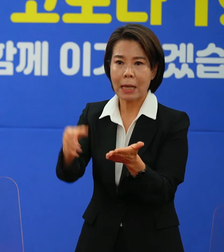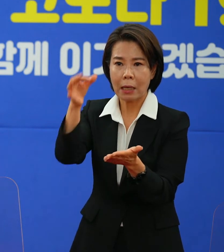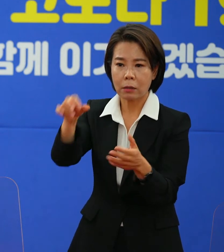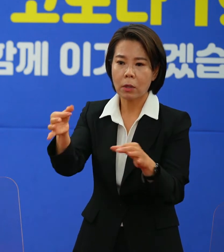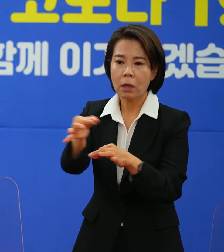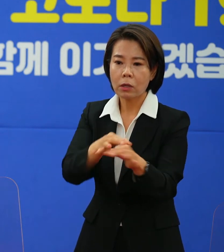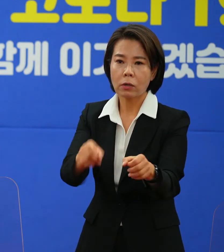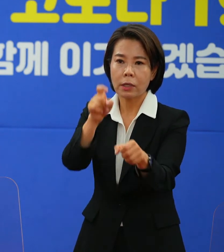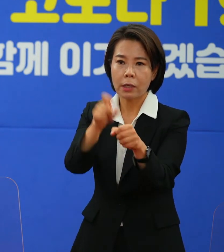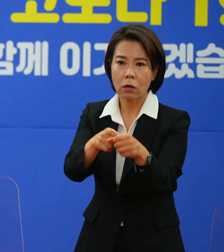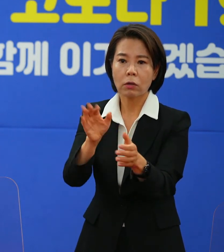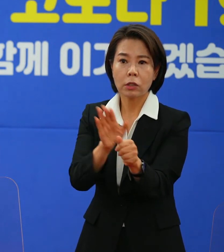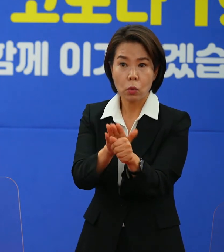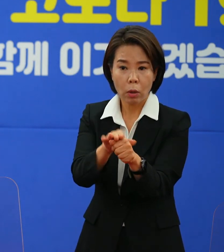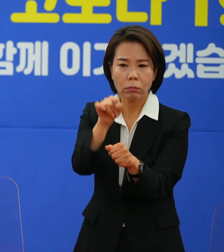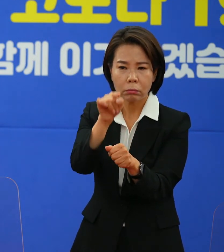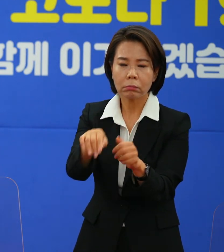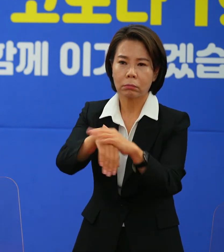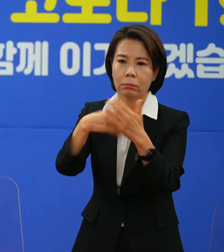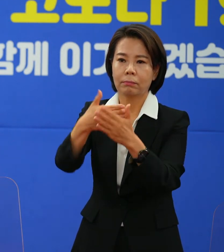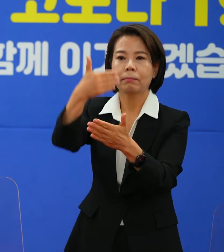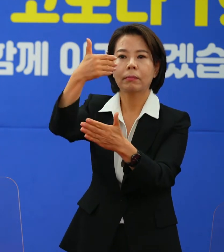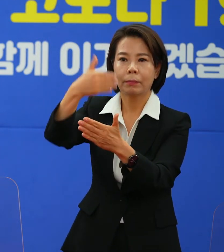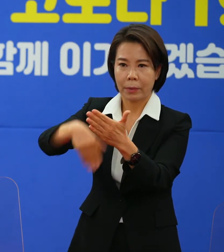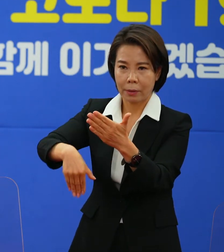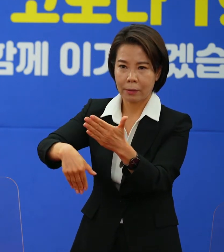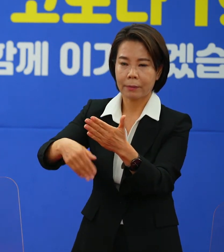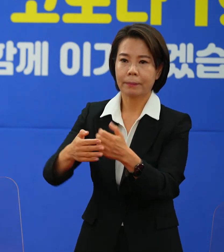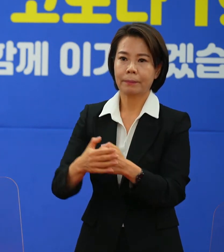경제적 지원 대상에서 제외가 됩니다.